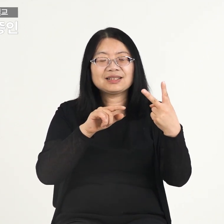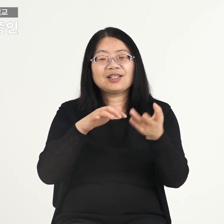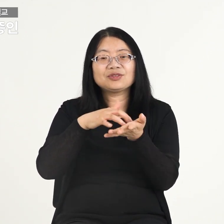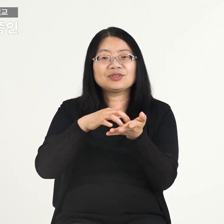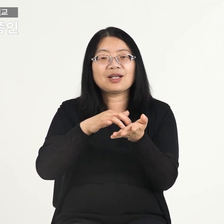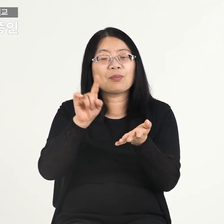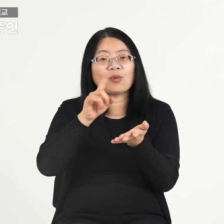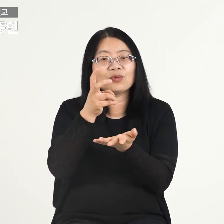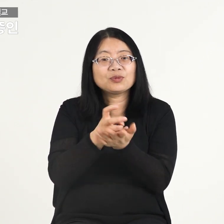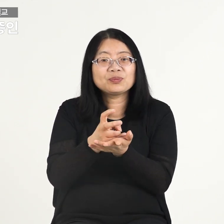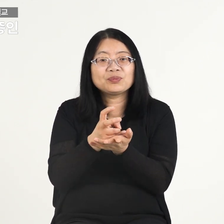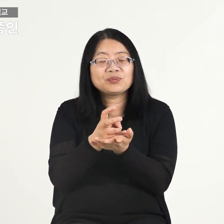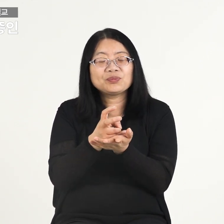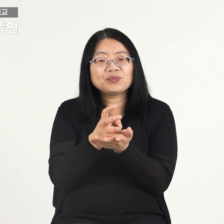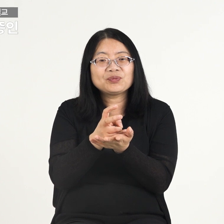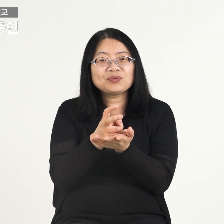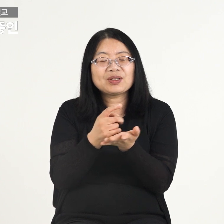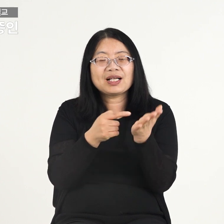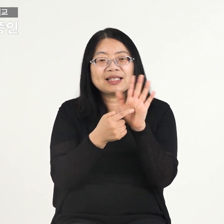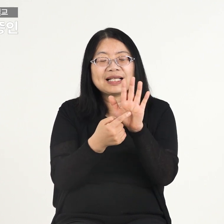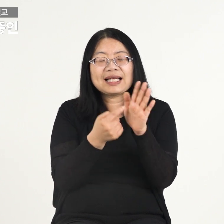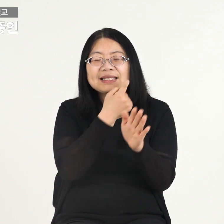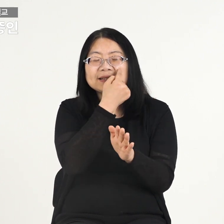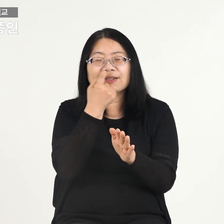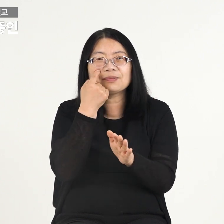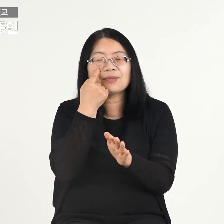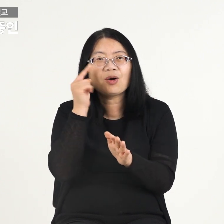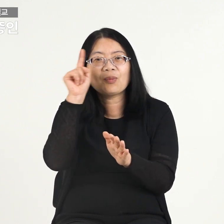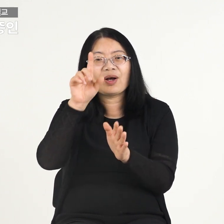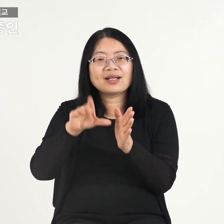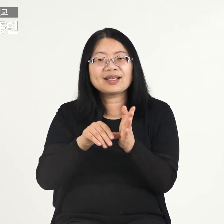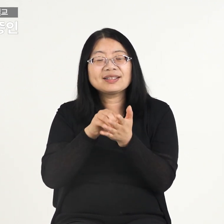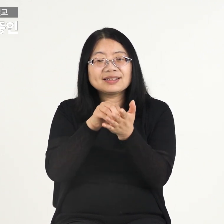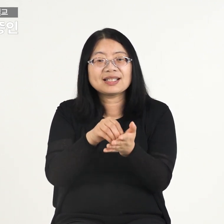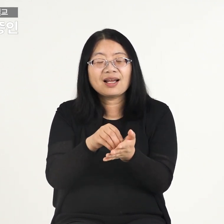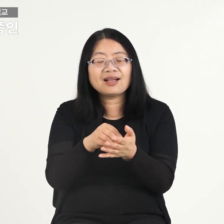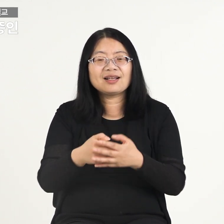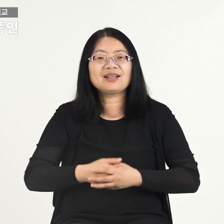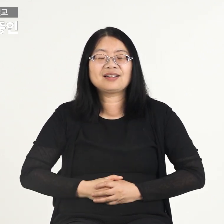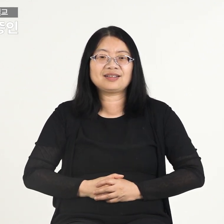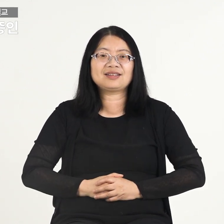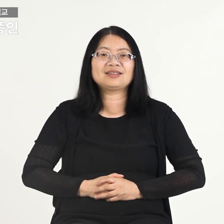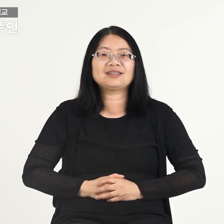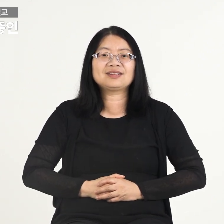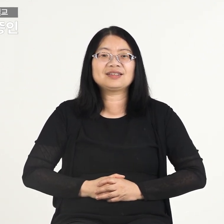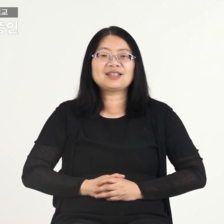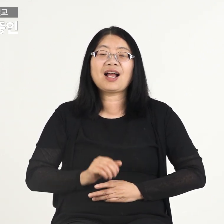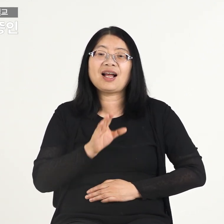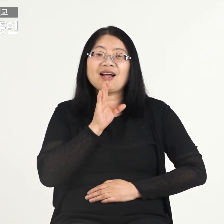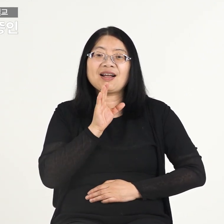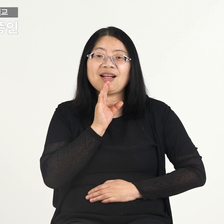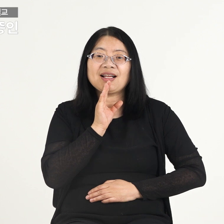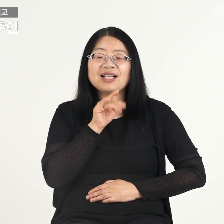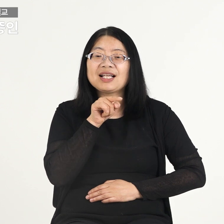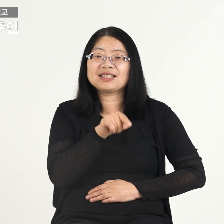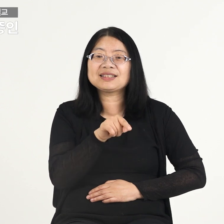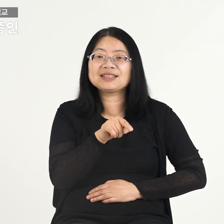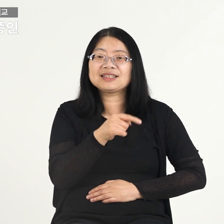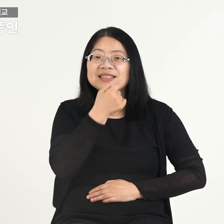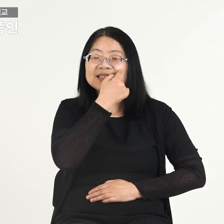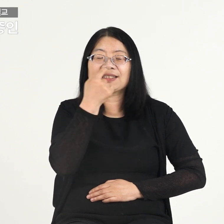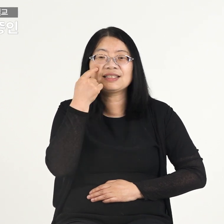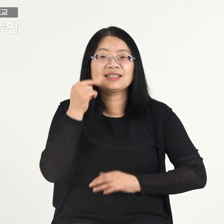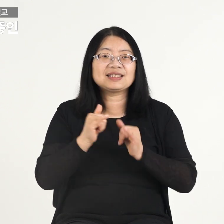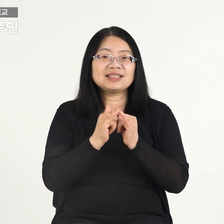율법에도 무엇을 증명할 때 등장하는 숫자죠? 네. 그